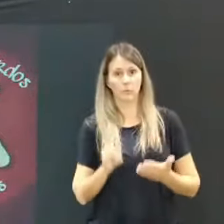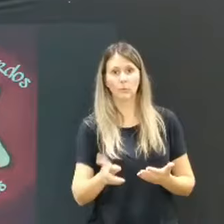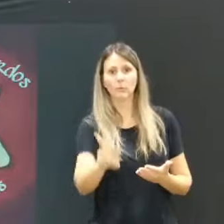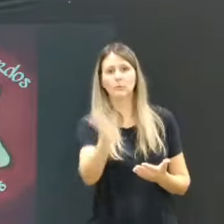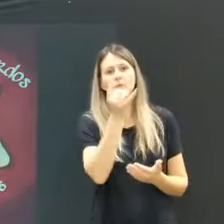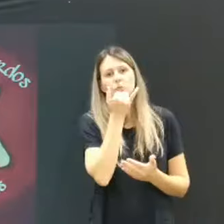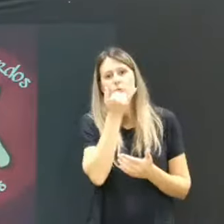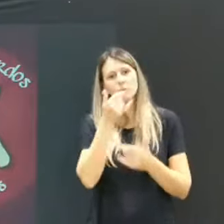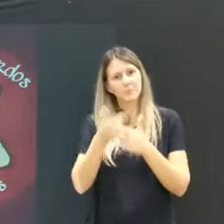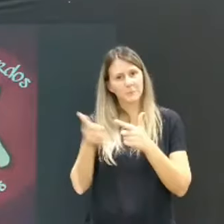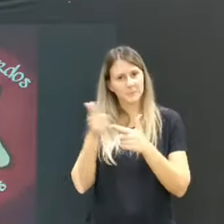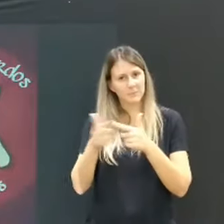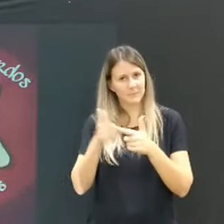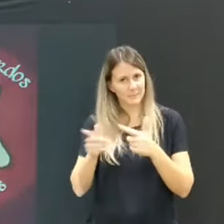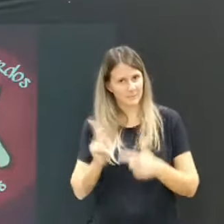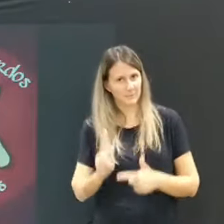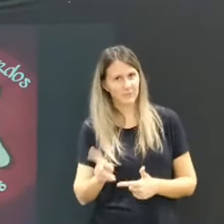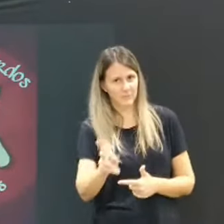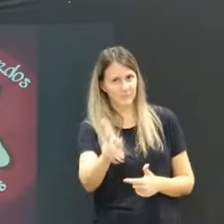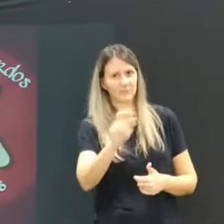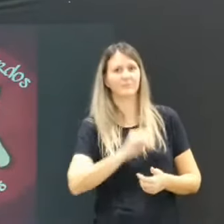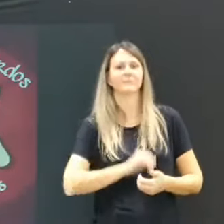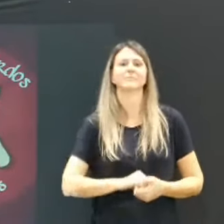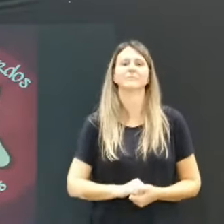Então, continuando, desculpe uma falha aqui, tá?